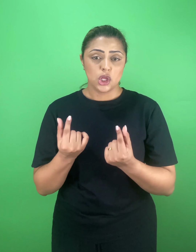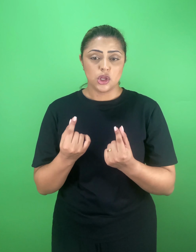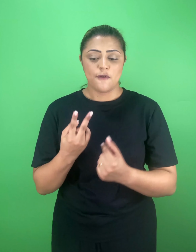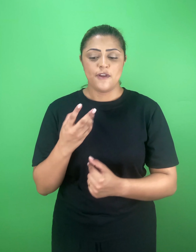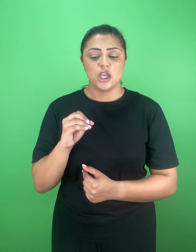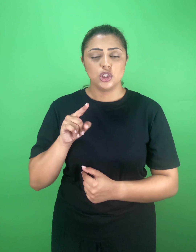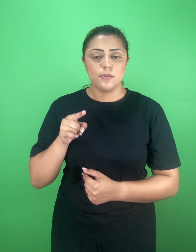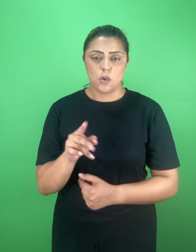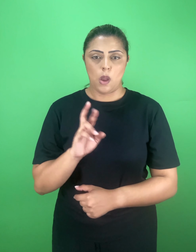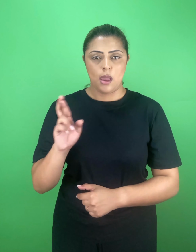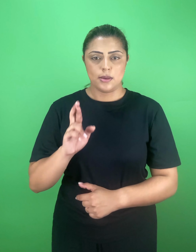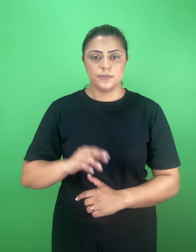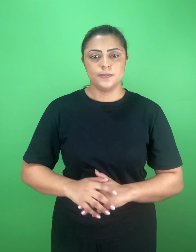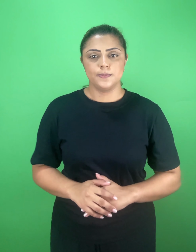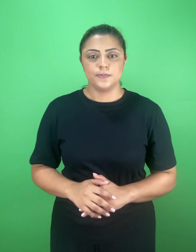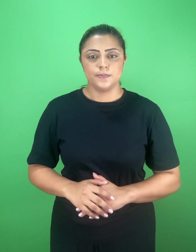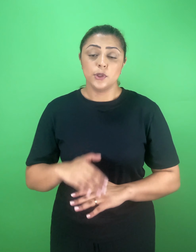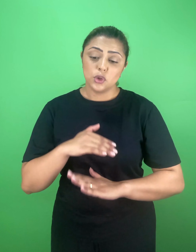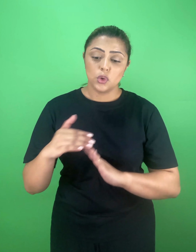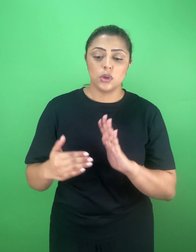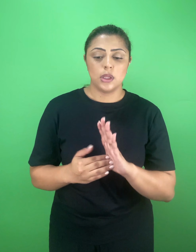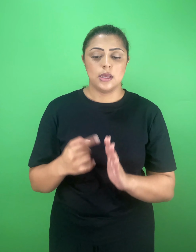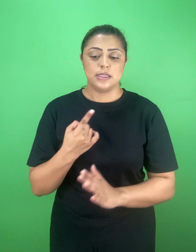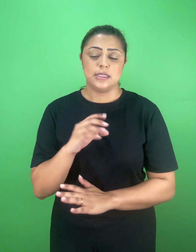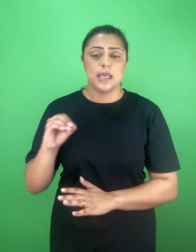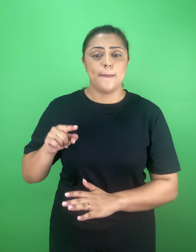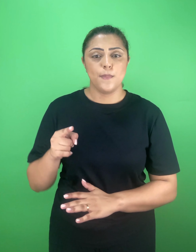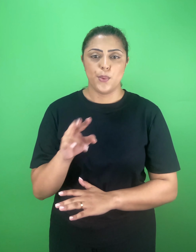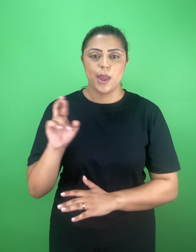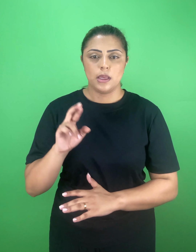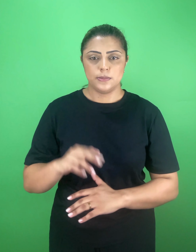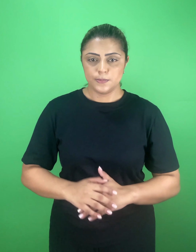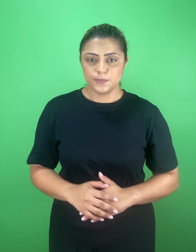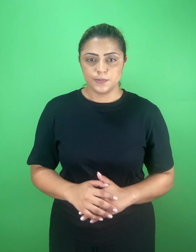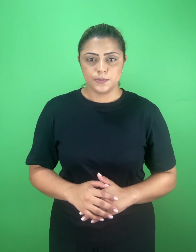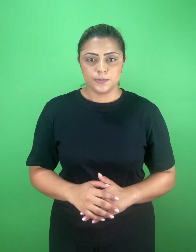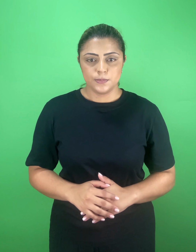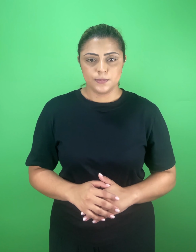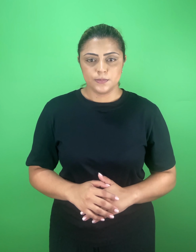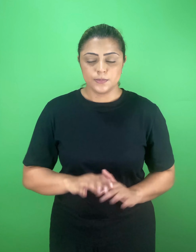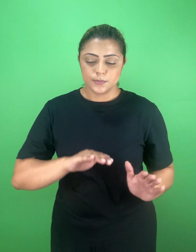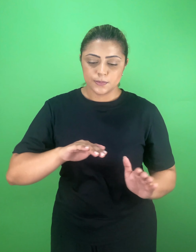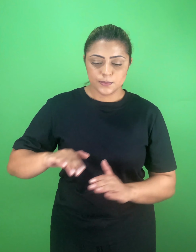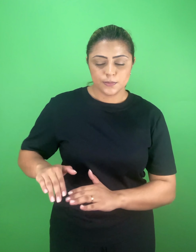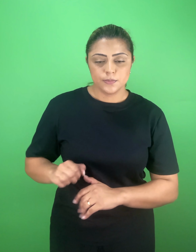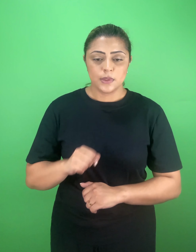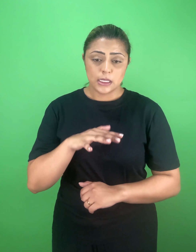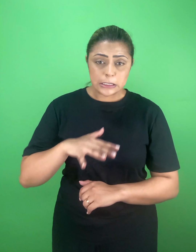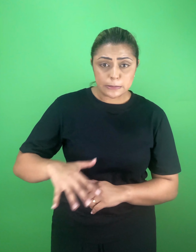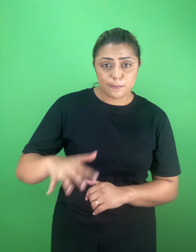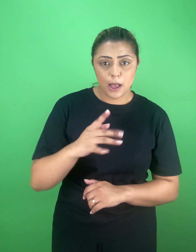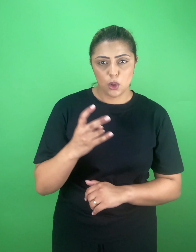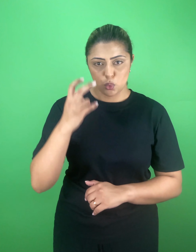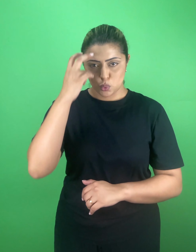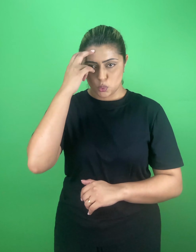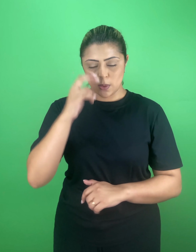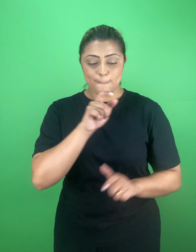$ 20 mil R$ 100 mil Categoria Espaços culturais Pessoas negras,